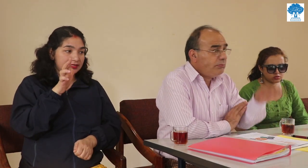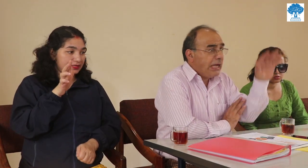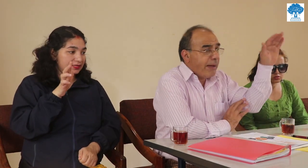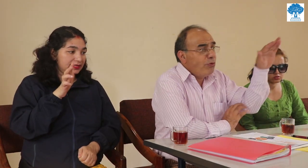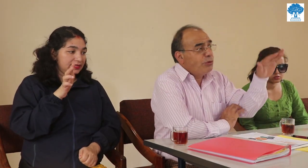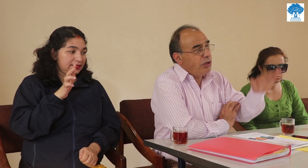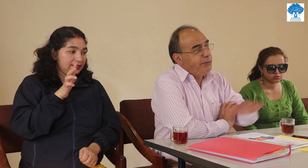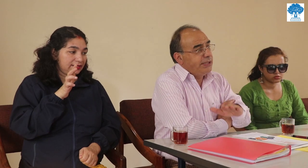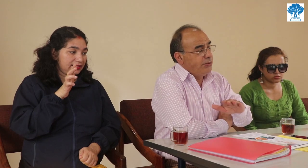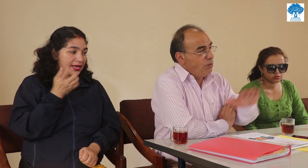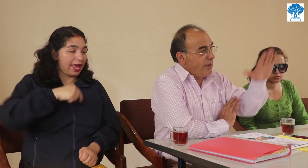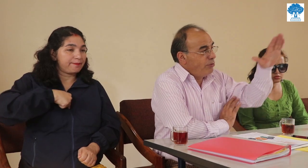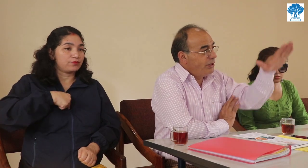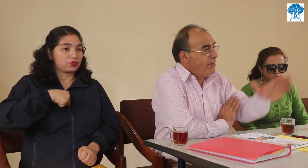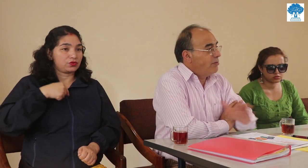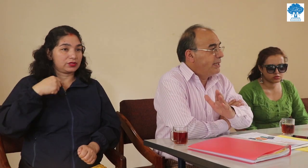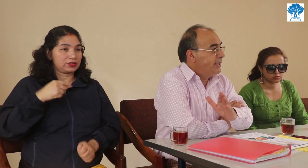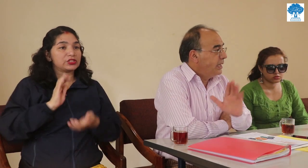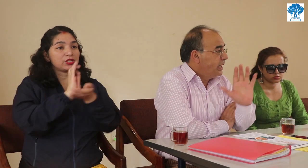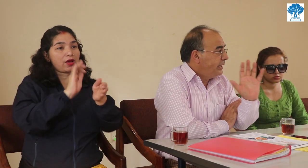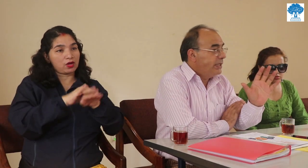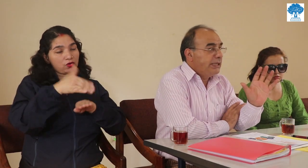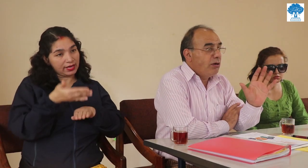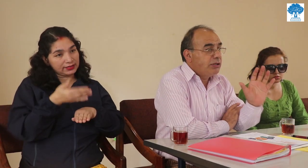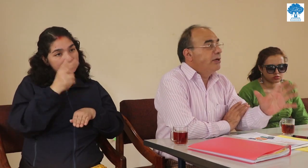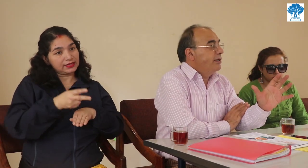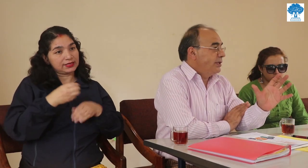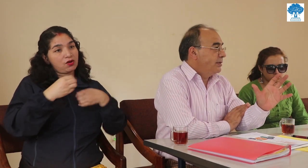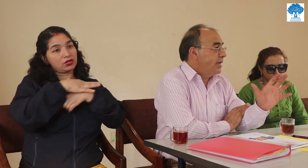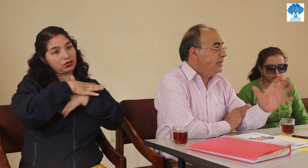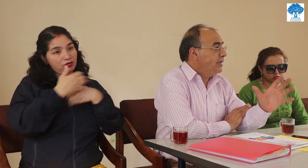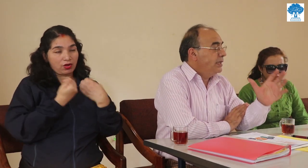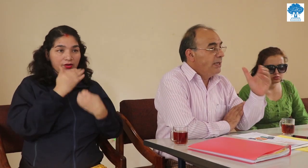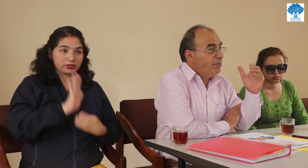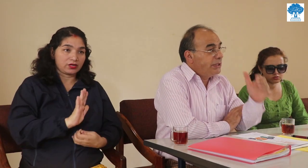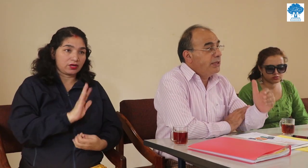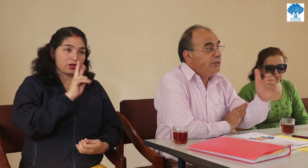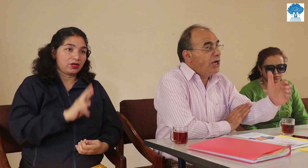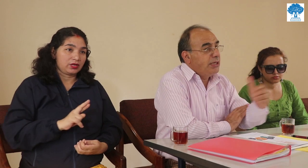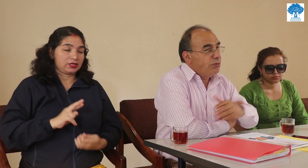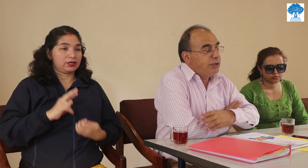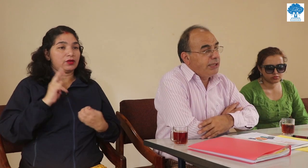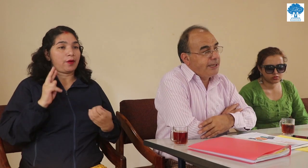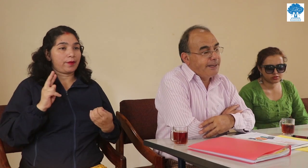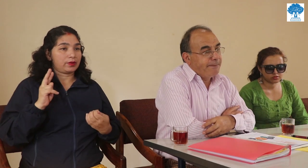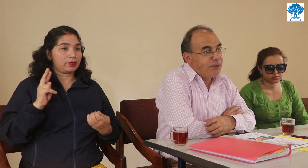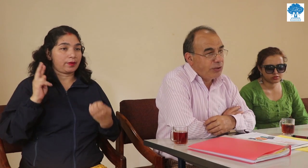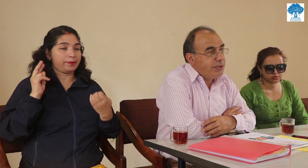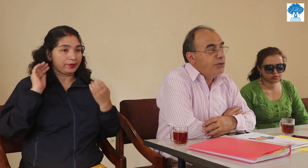हाम्रो सर्भिसेसहरू, हाम्रो सेवाहरूलाई चाहिँ त्यसले चाहिँ असर गरेको छ. खासगरी मटर्नल चाइल्डहरूको